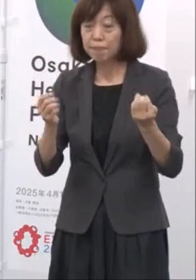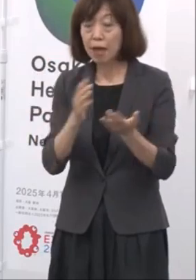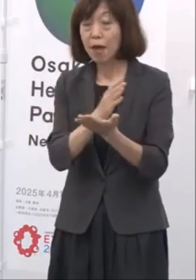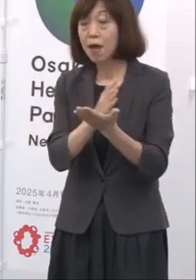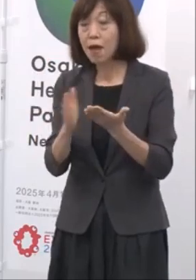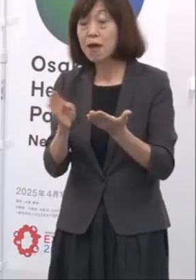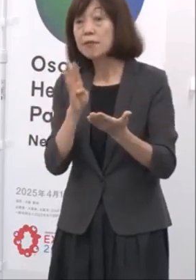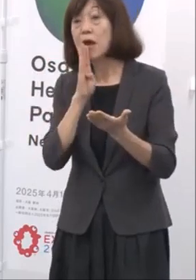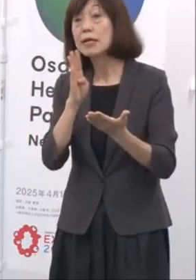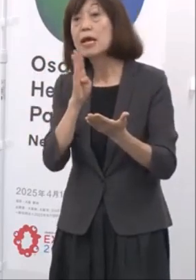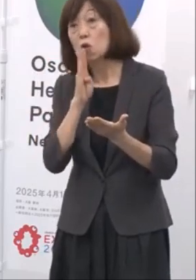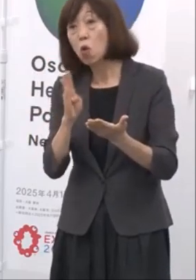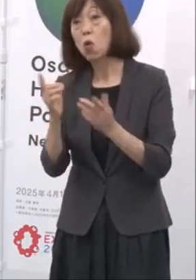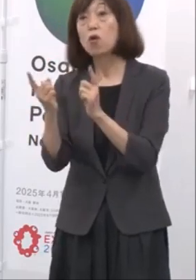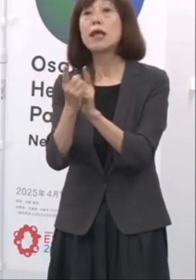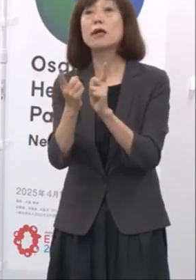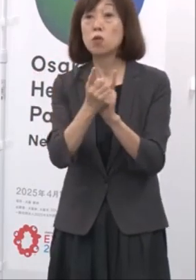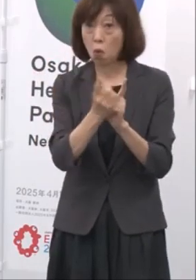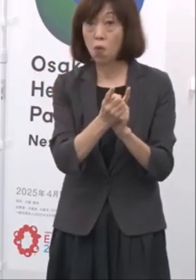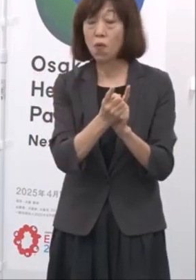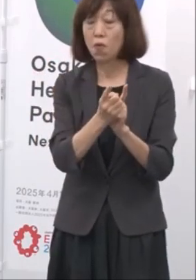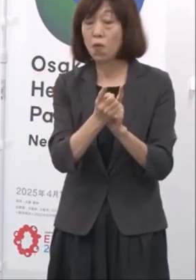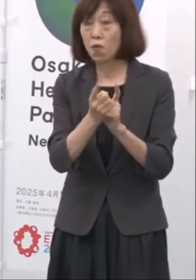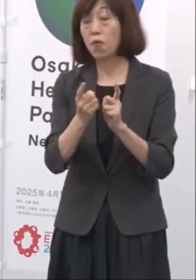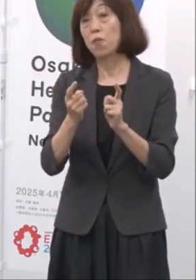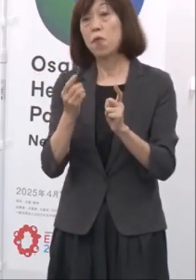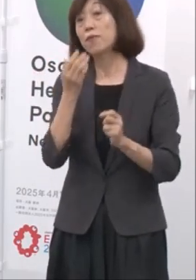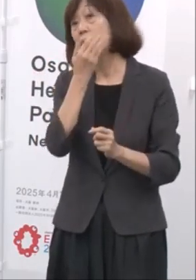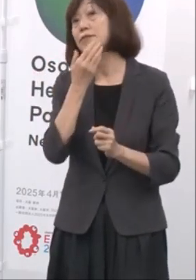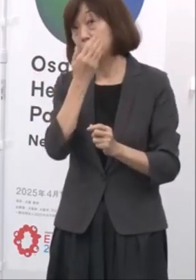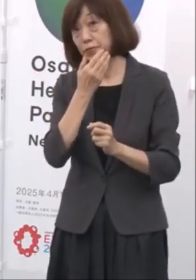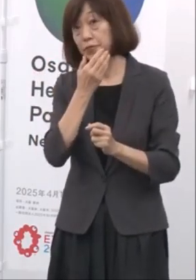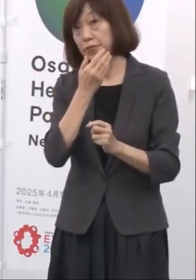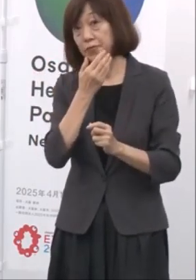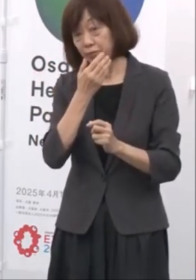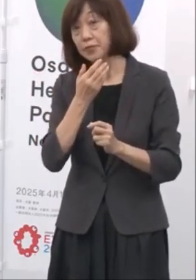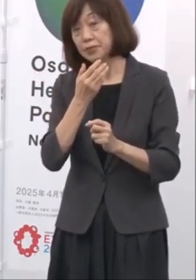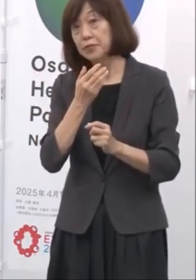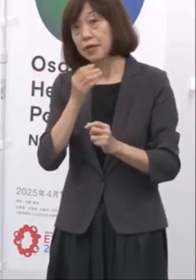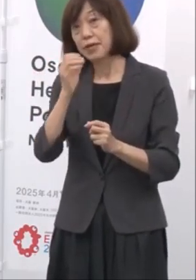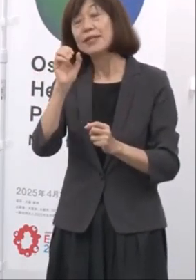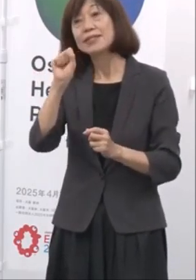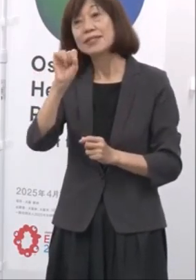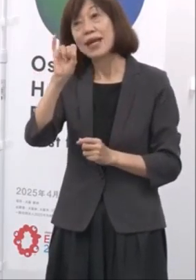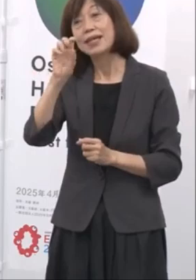くということが重要だと思いますが、多言語対応をしながらサイネージであったり、アナウンス